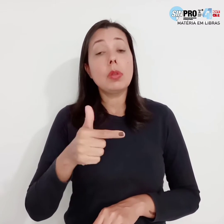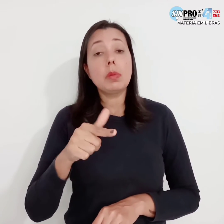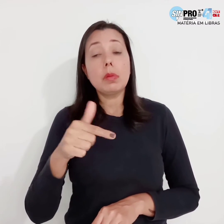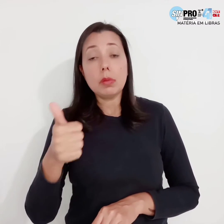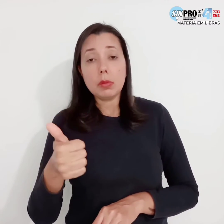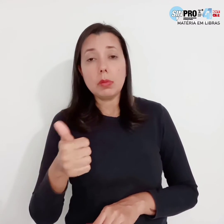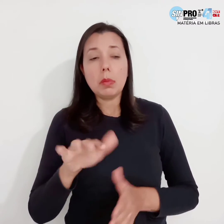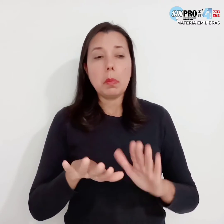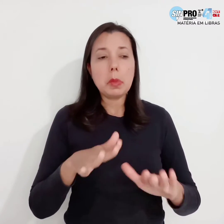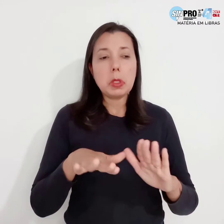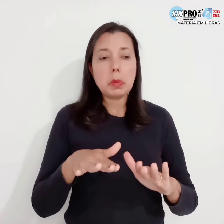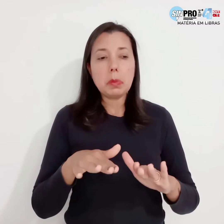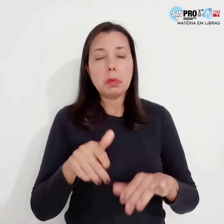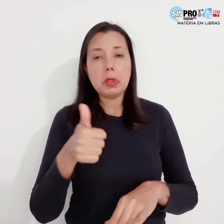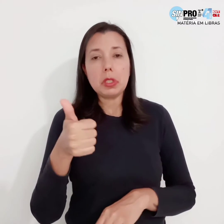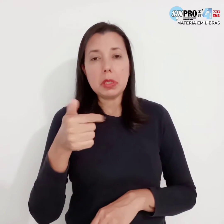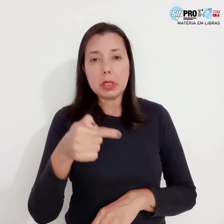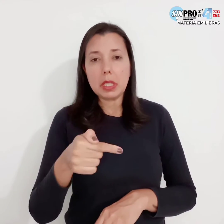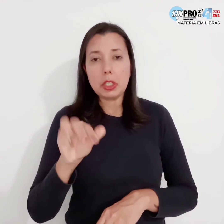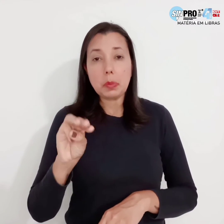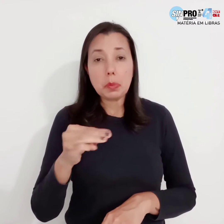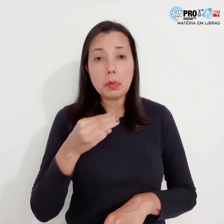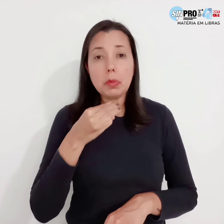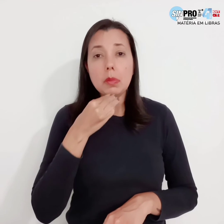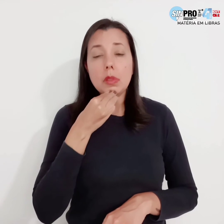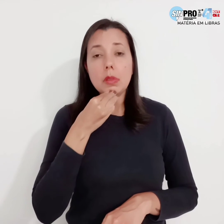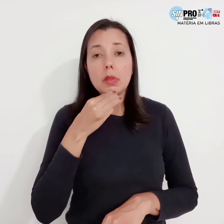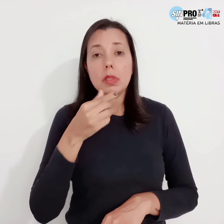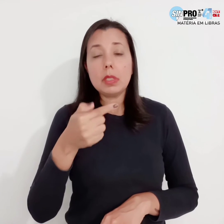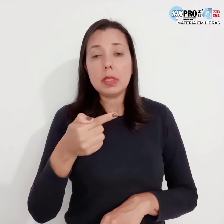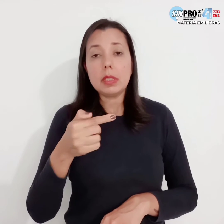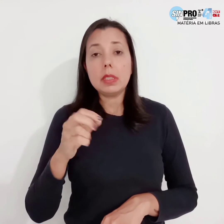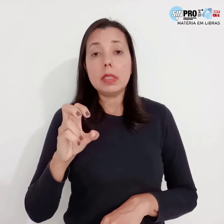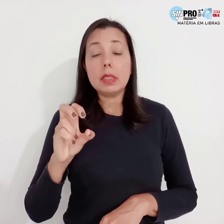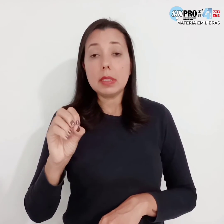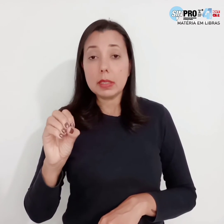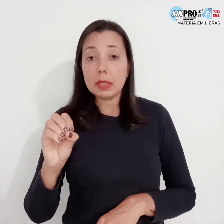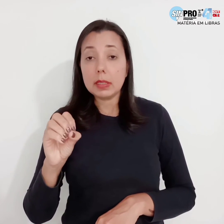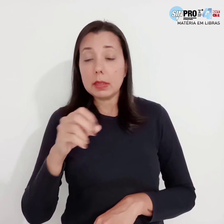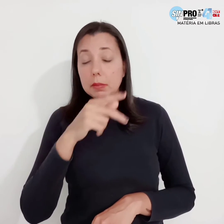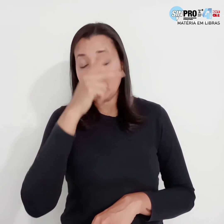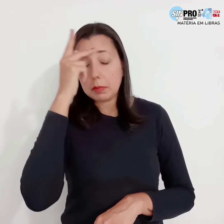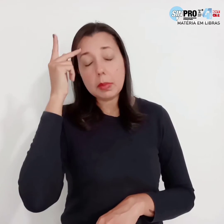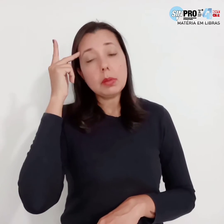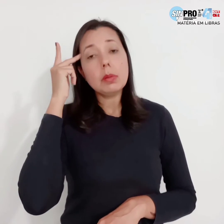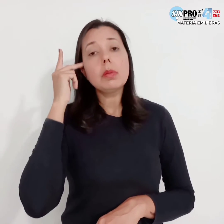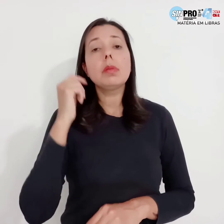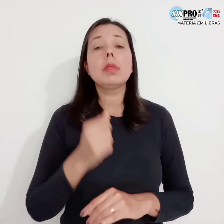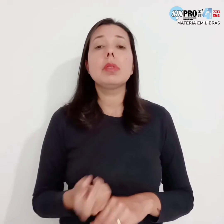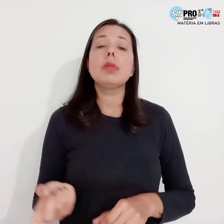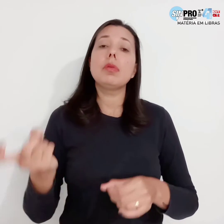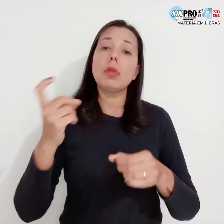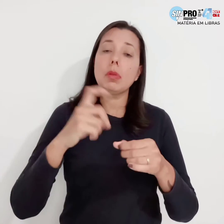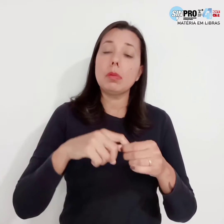cerca de 17 milhões e 700 mil pessoas voltaram à